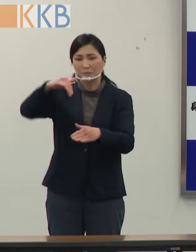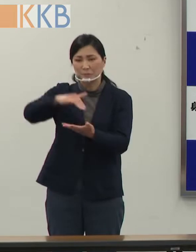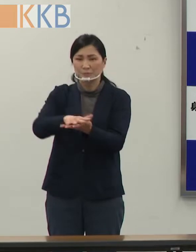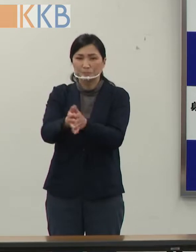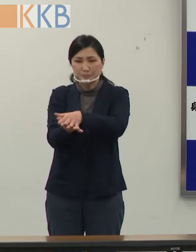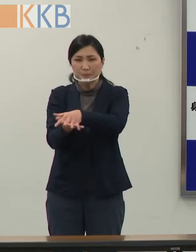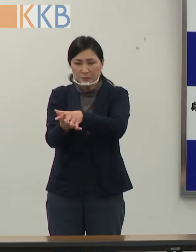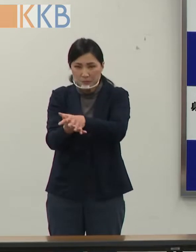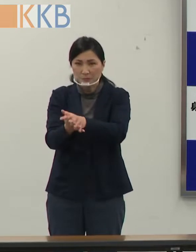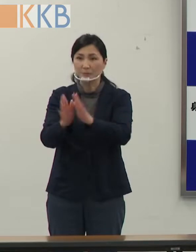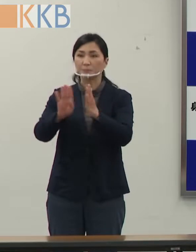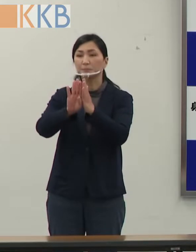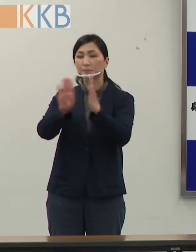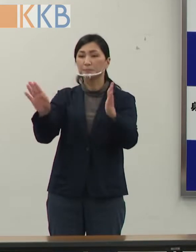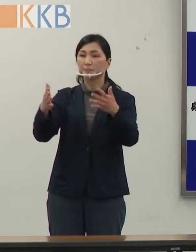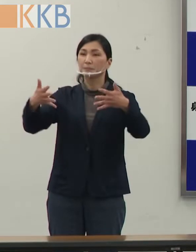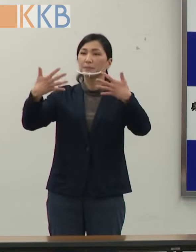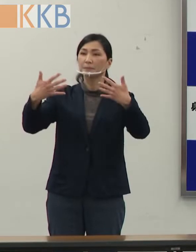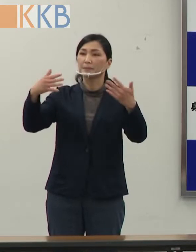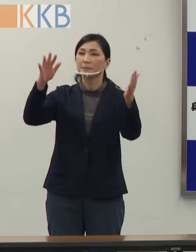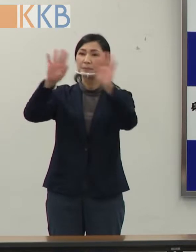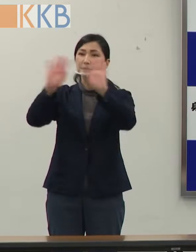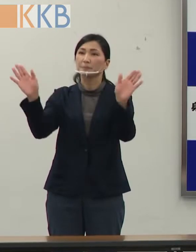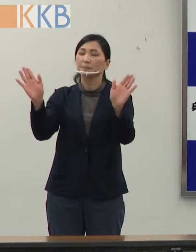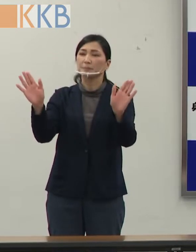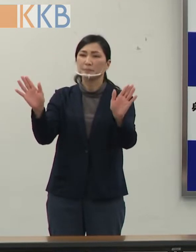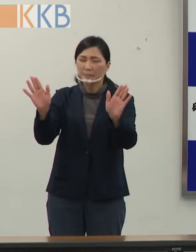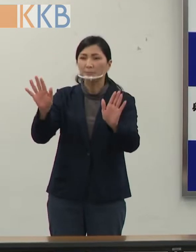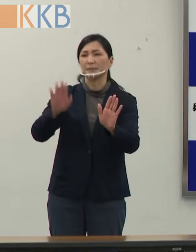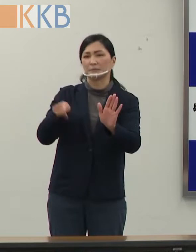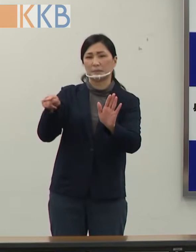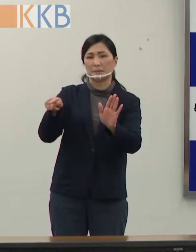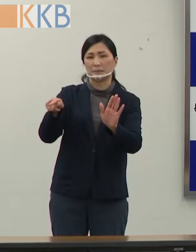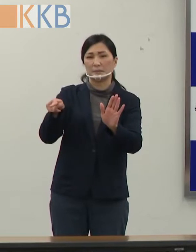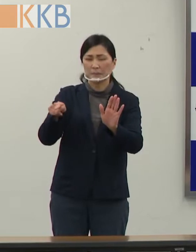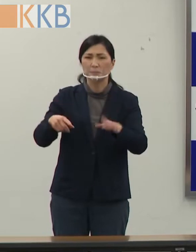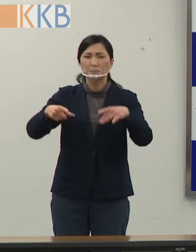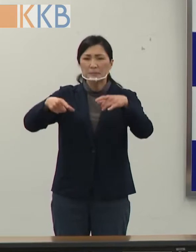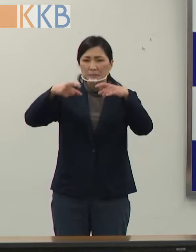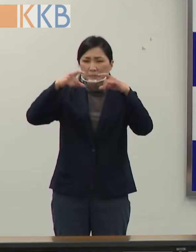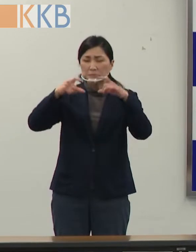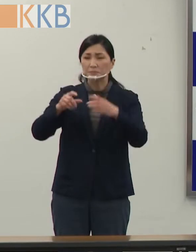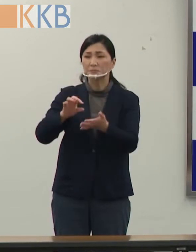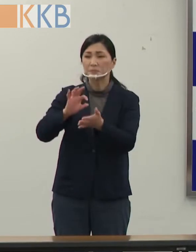が、利用者におけるマスクの着用が不十分だったと聞いております。